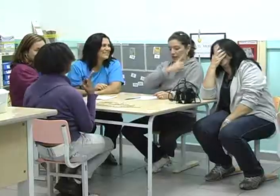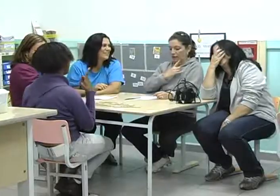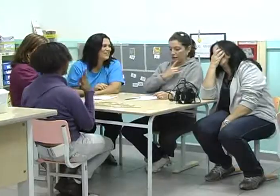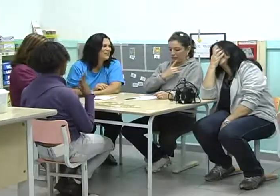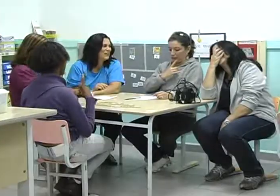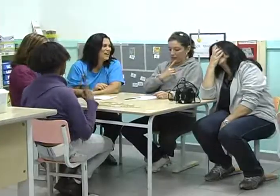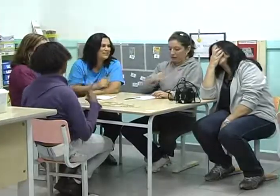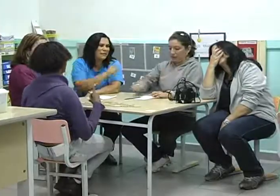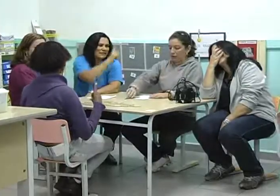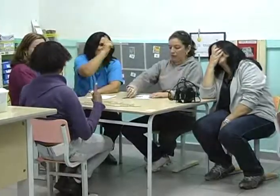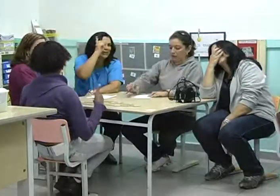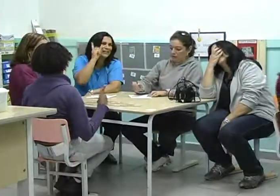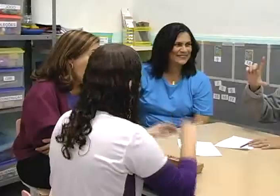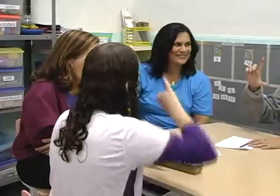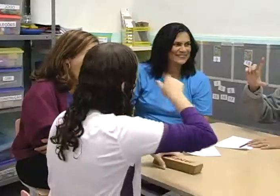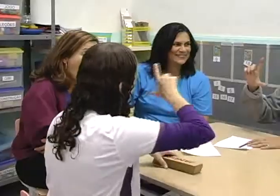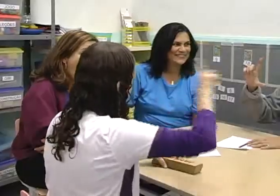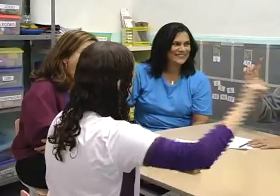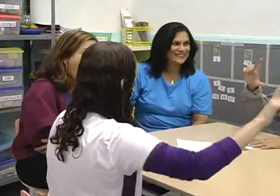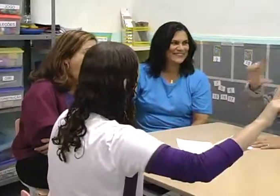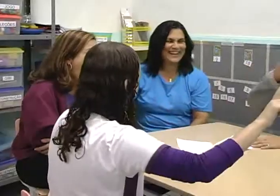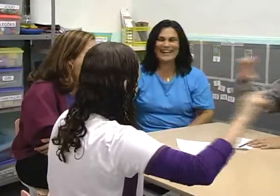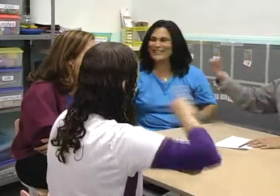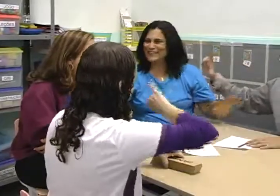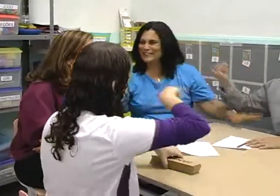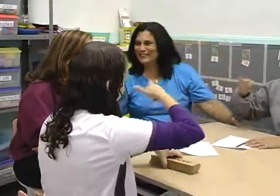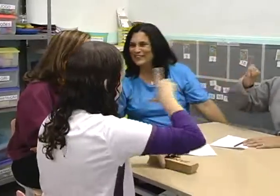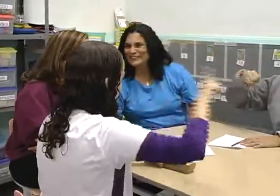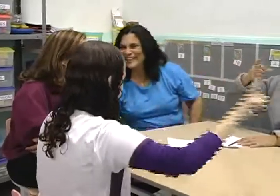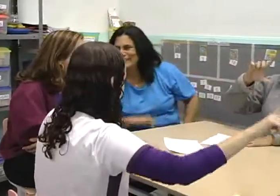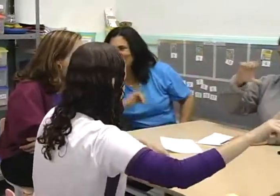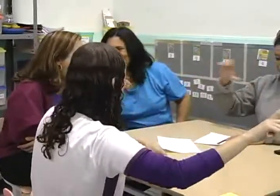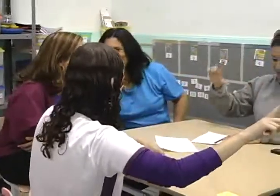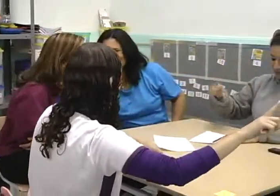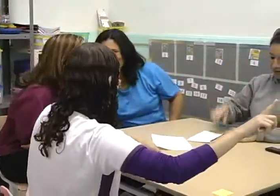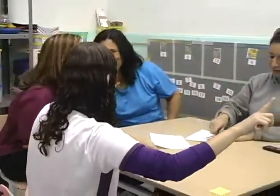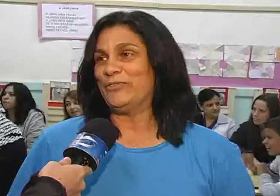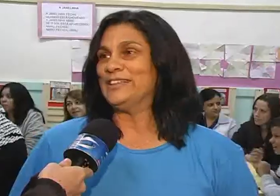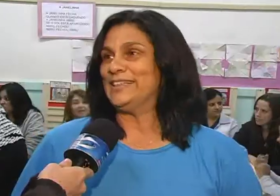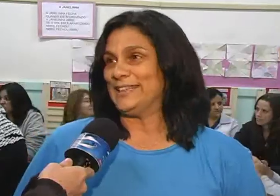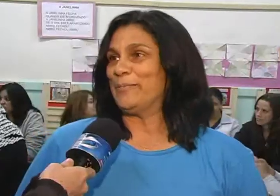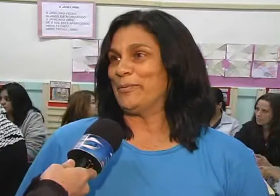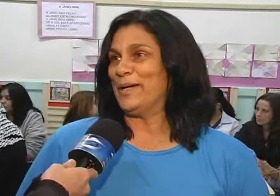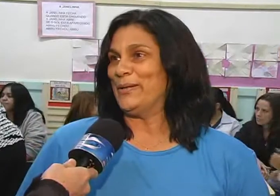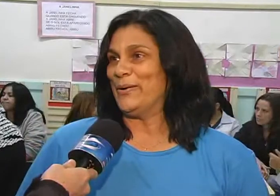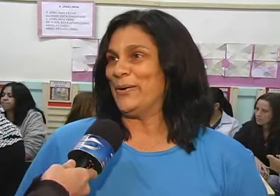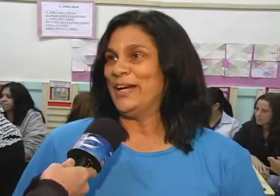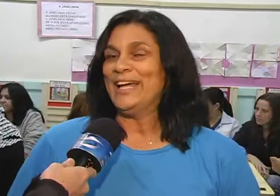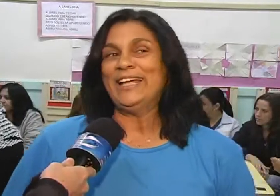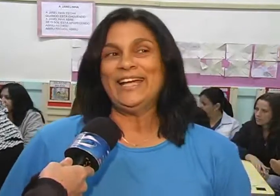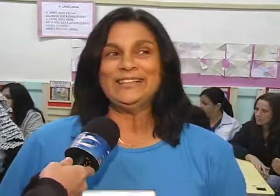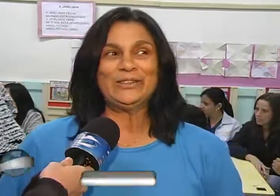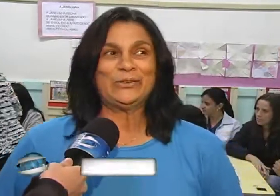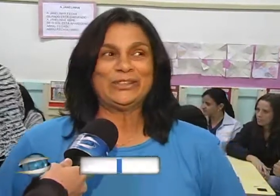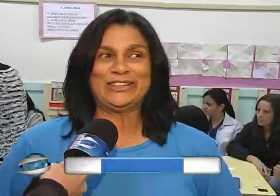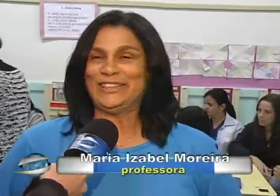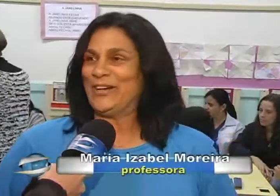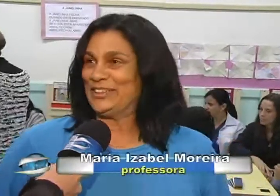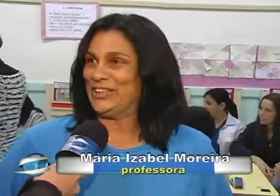sua sala de aula hoje, está um dos alunos surdos da escola. A gente procura fazer sempre o melhor, e esse cursinho a